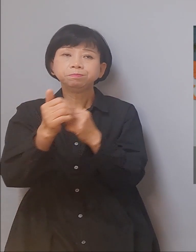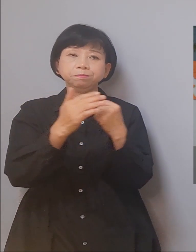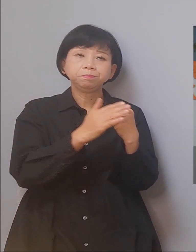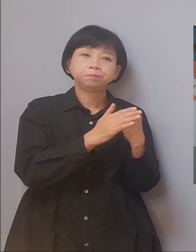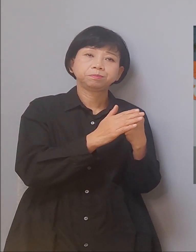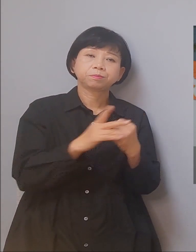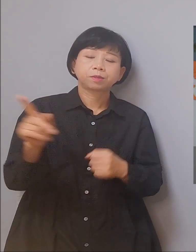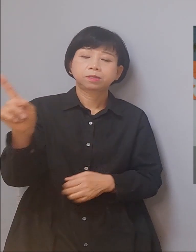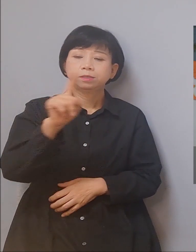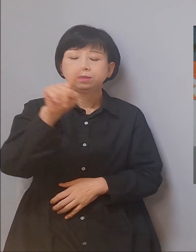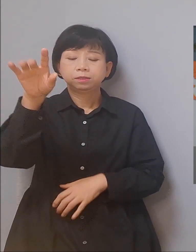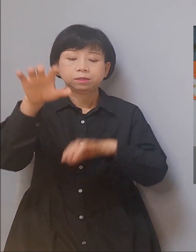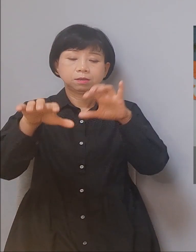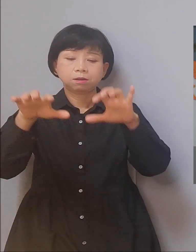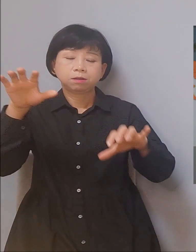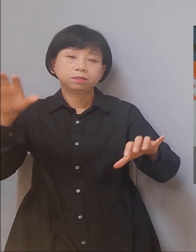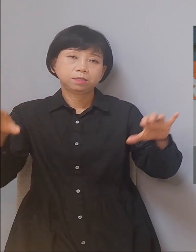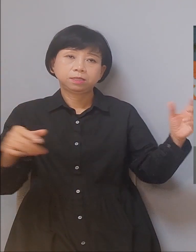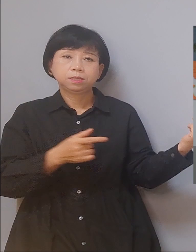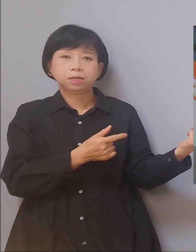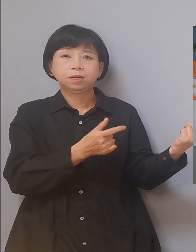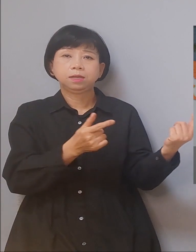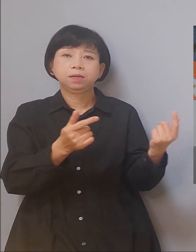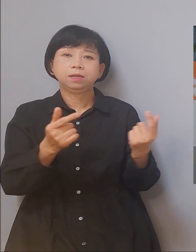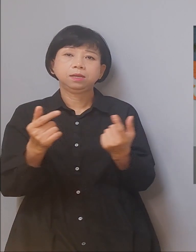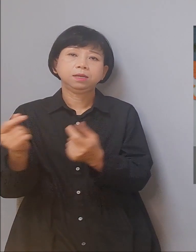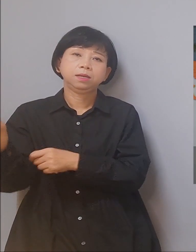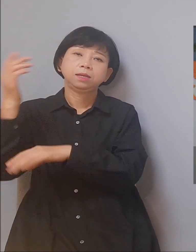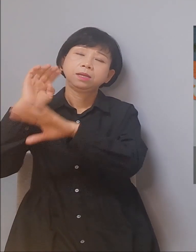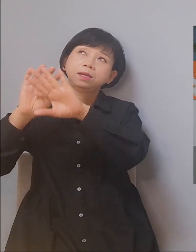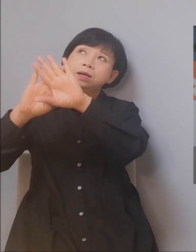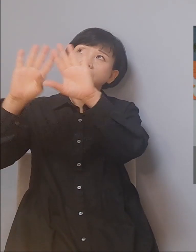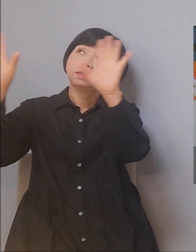동행하니 그 어디나